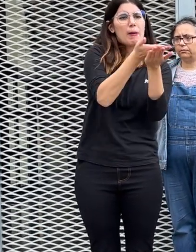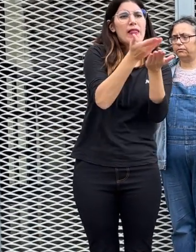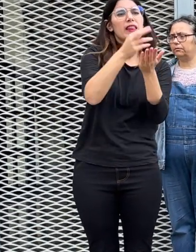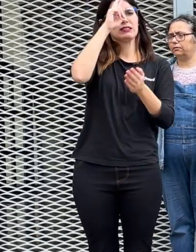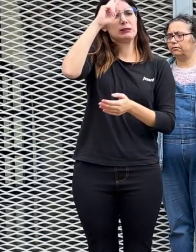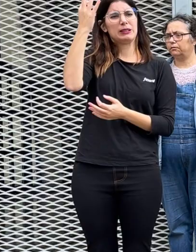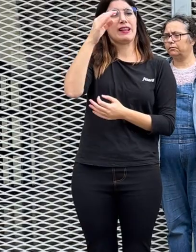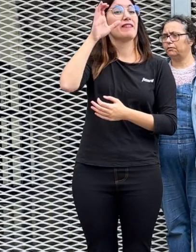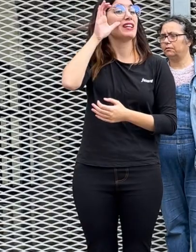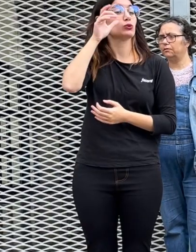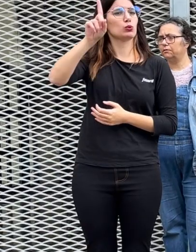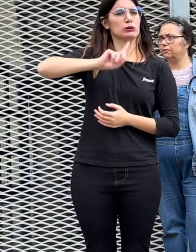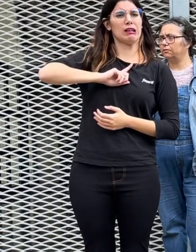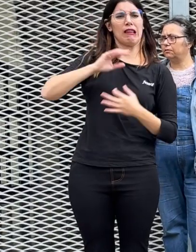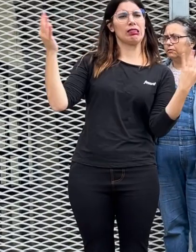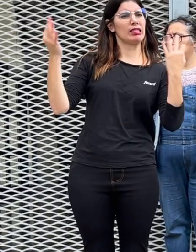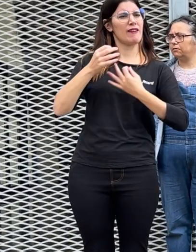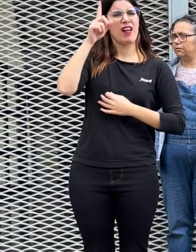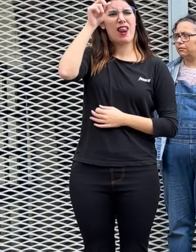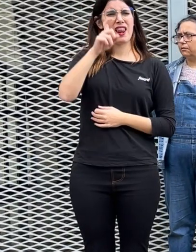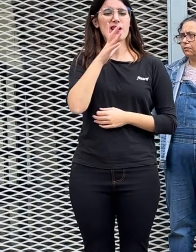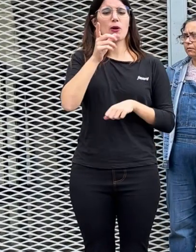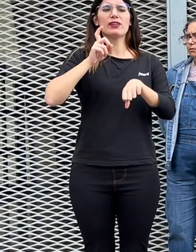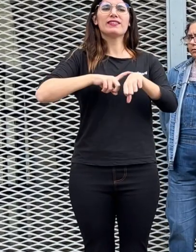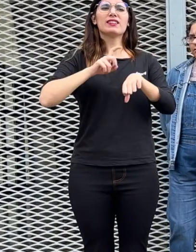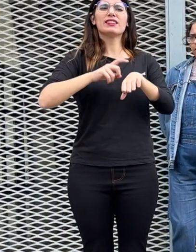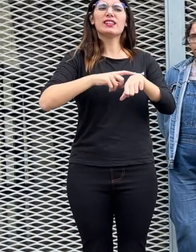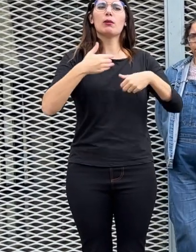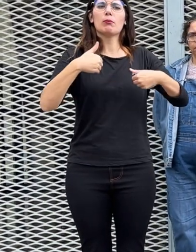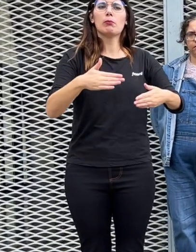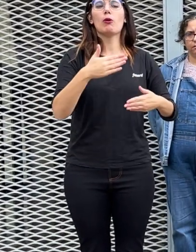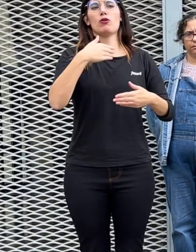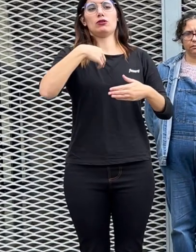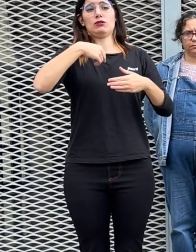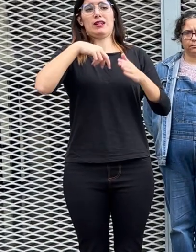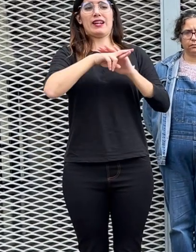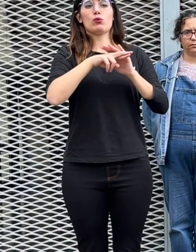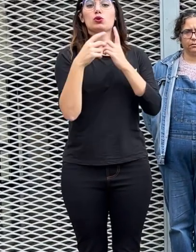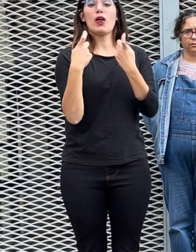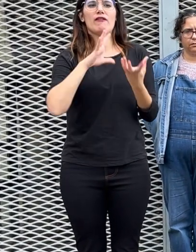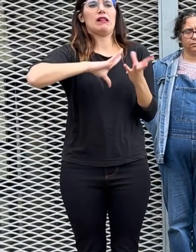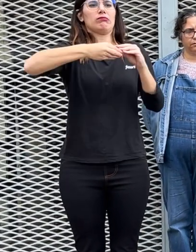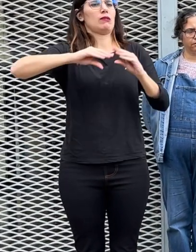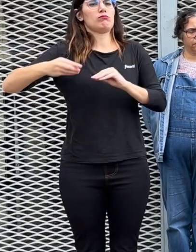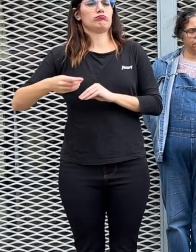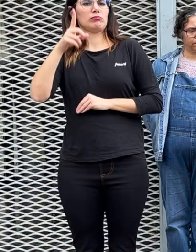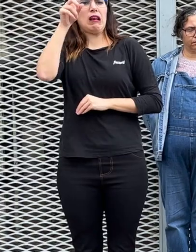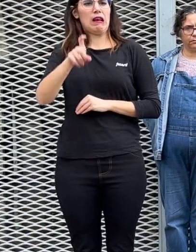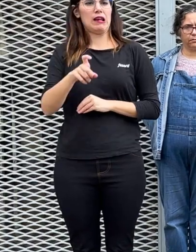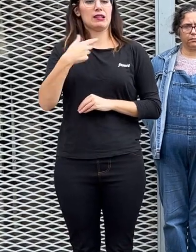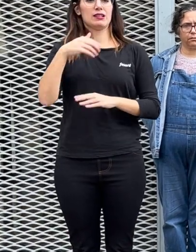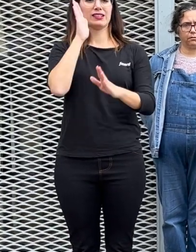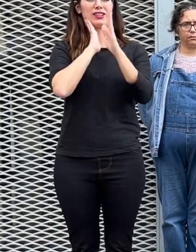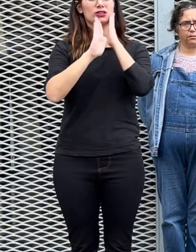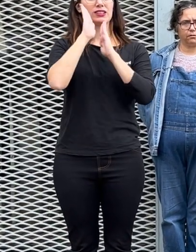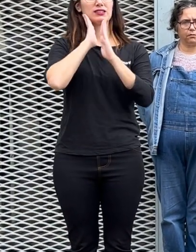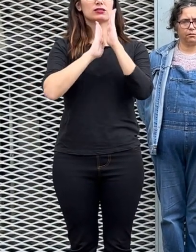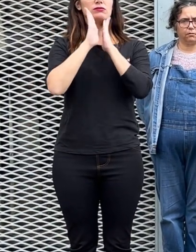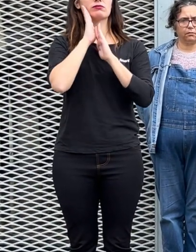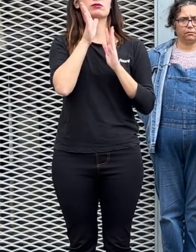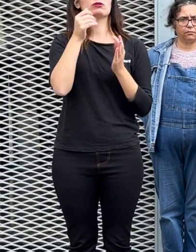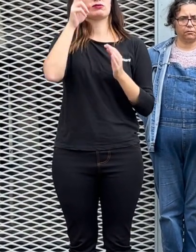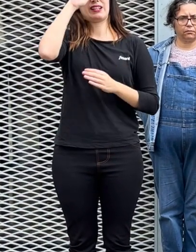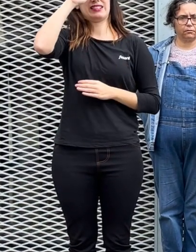nos escuchen dándonos el tiempo y los recursos necesarios, que nos traten con